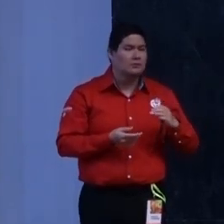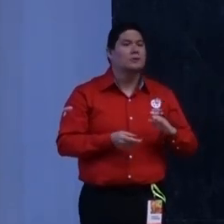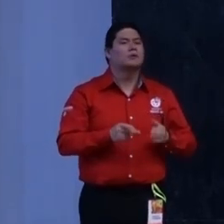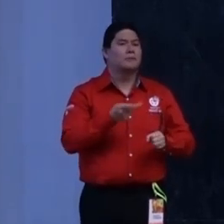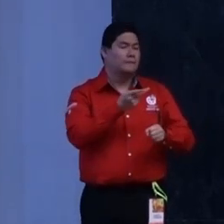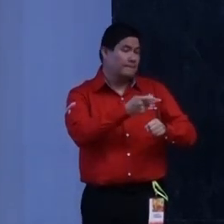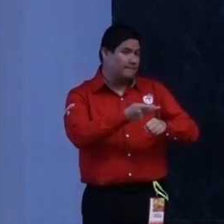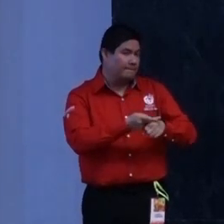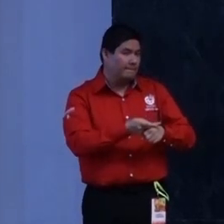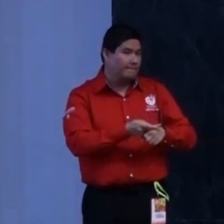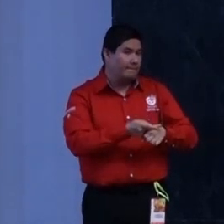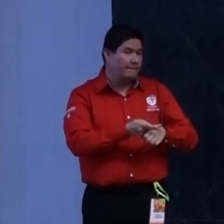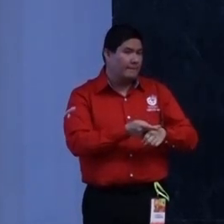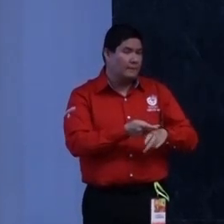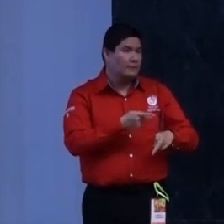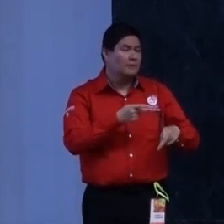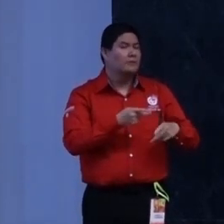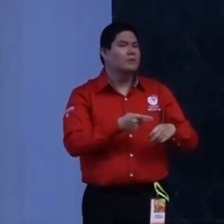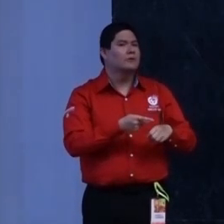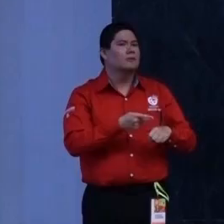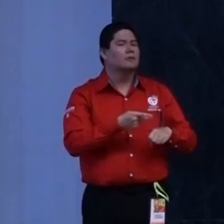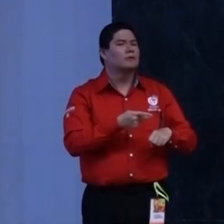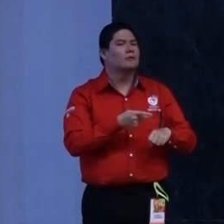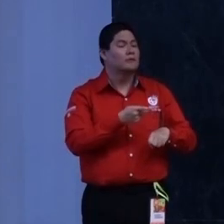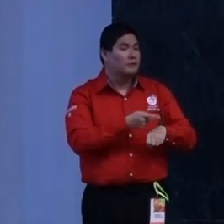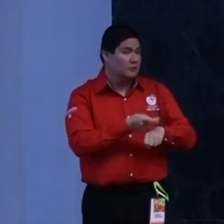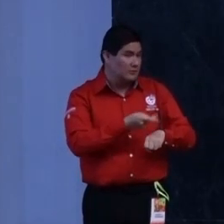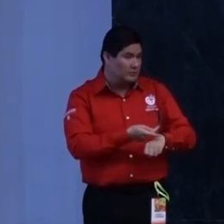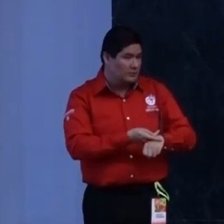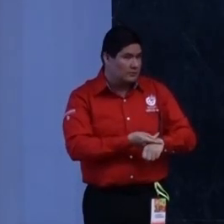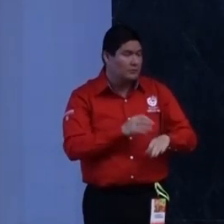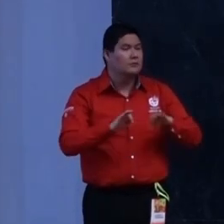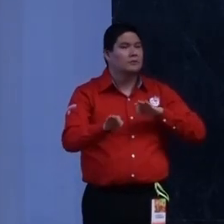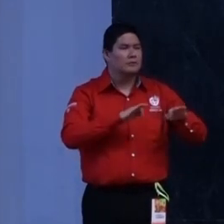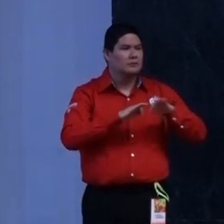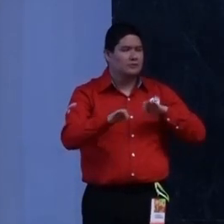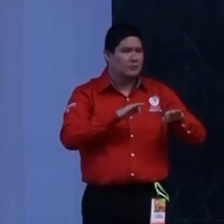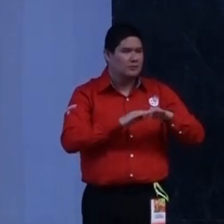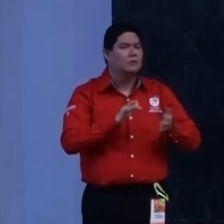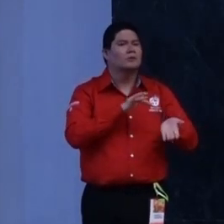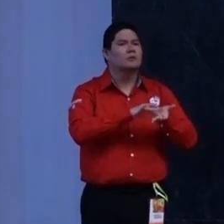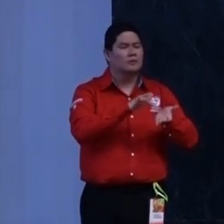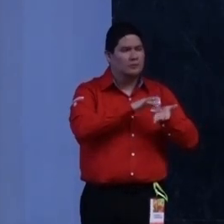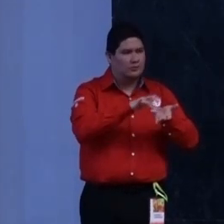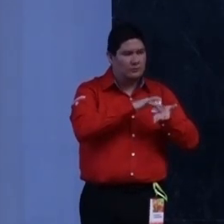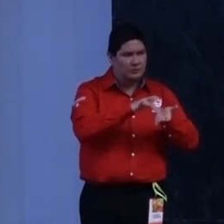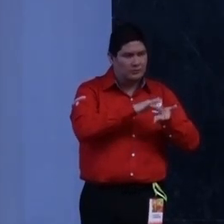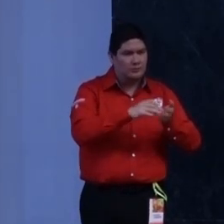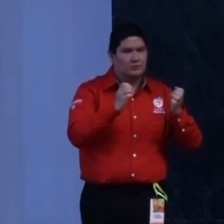con maestra de apoyo. Es una maestra que va contigo hasta el baño.